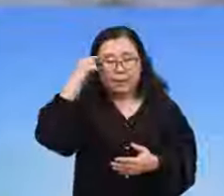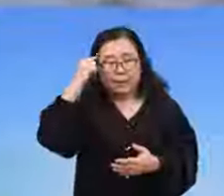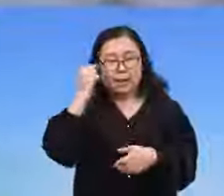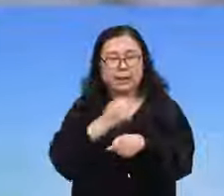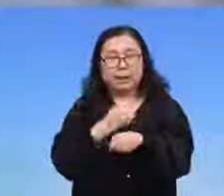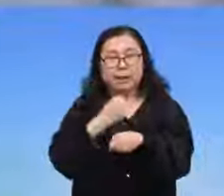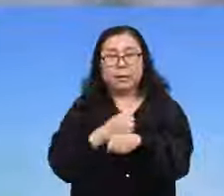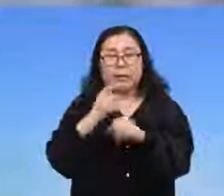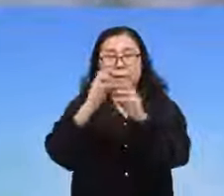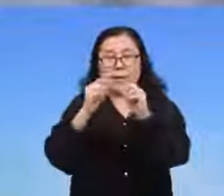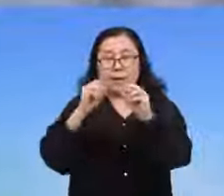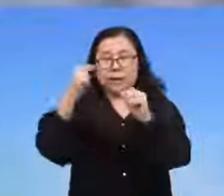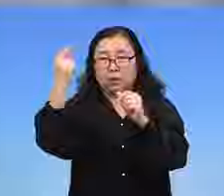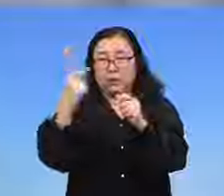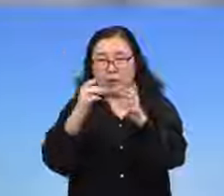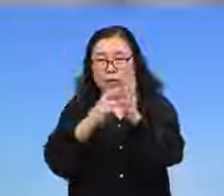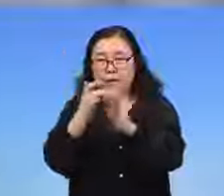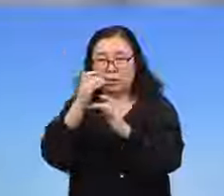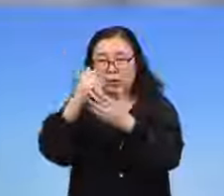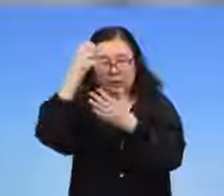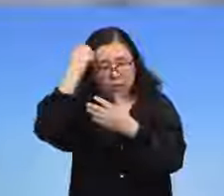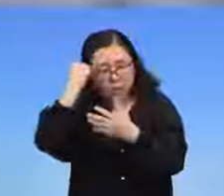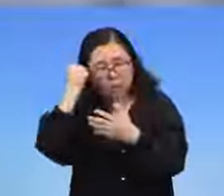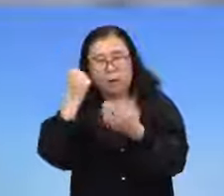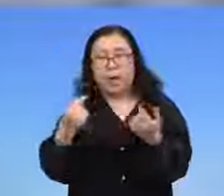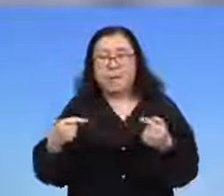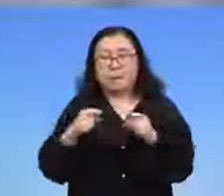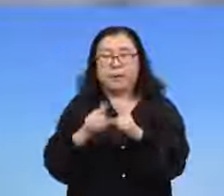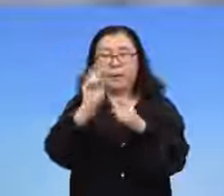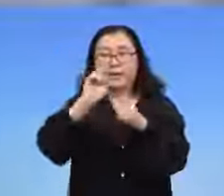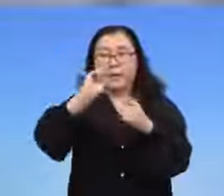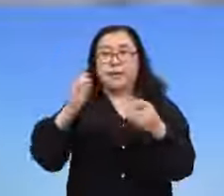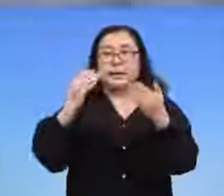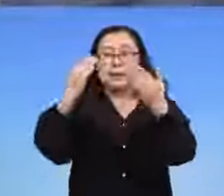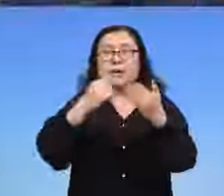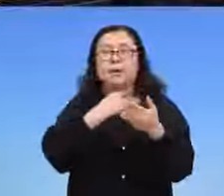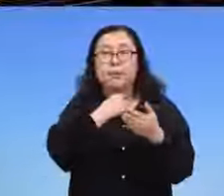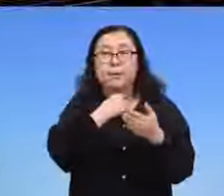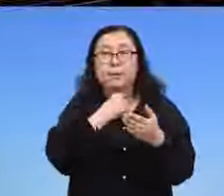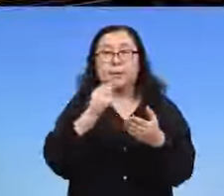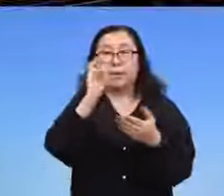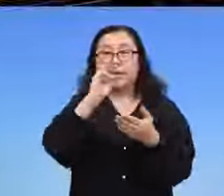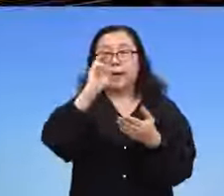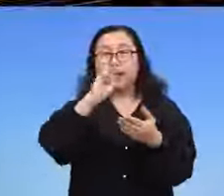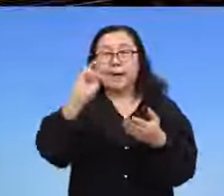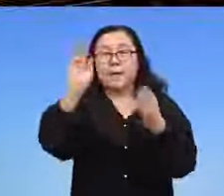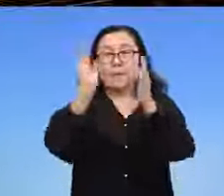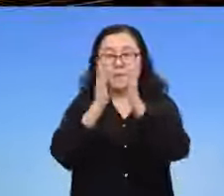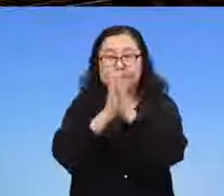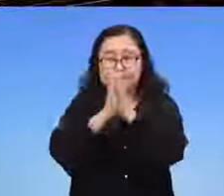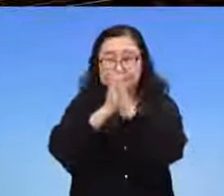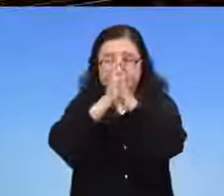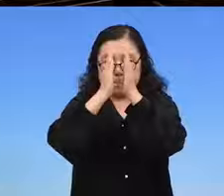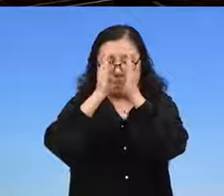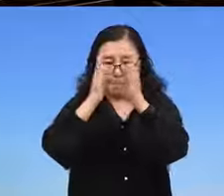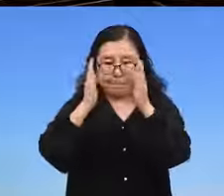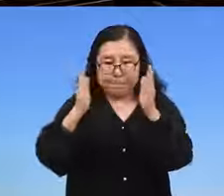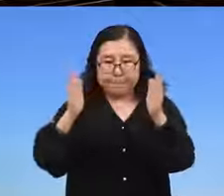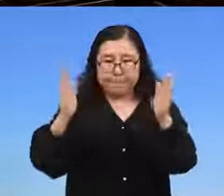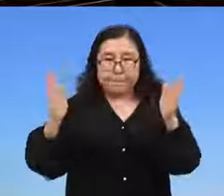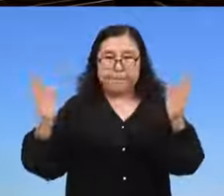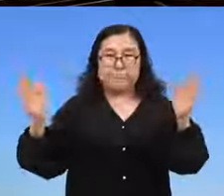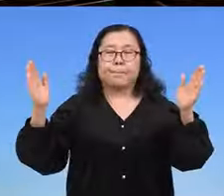이 땅에 오신 주님을 기억하시면서 우리 함께 이 찬양 불러보면 좋겠습니다. 거룩하신